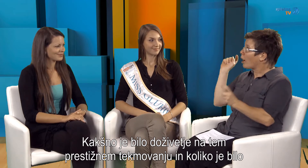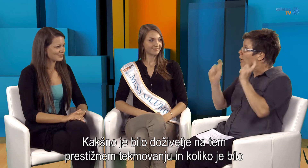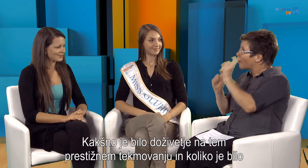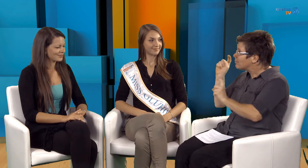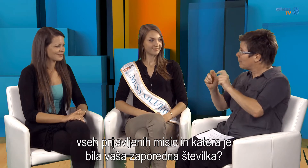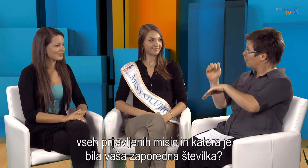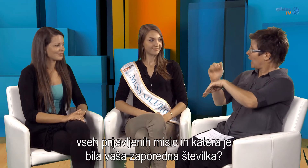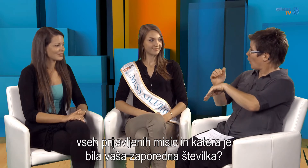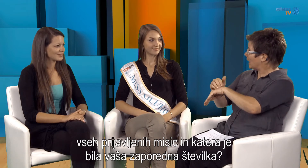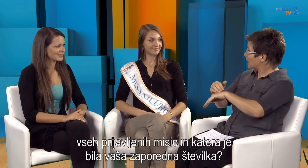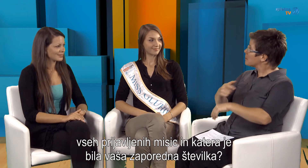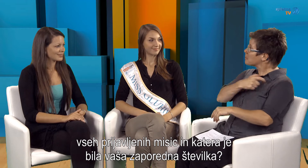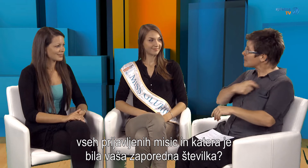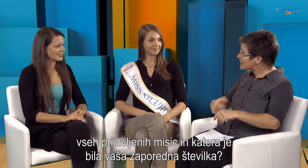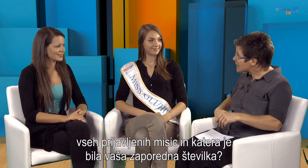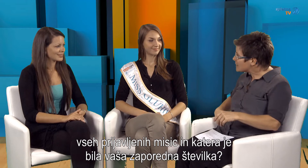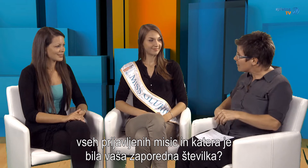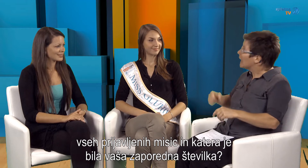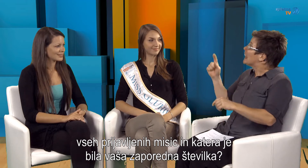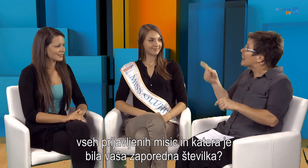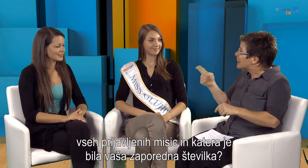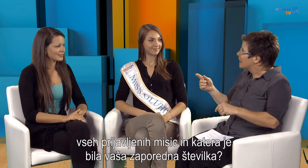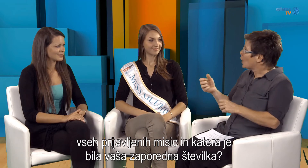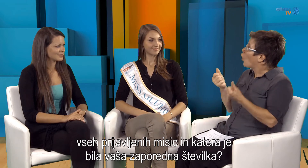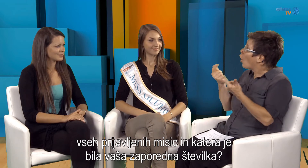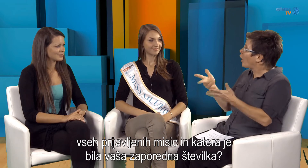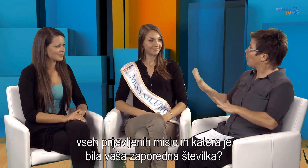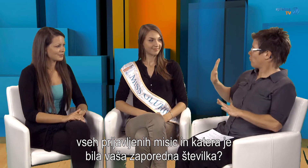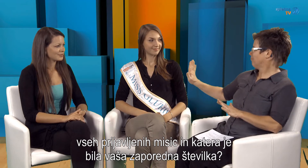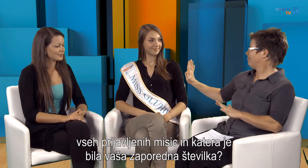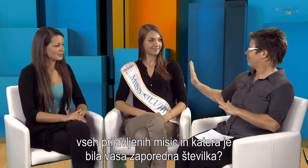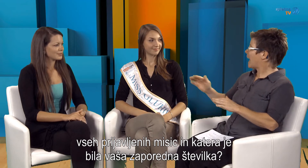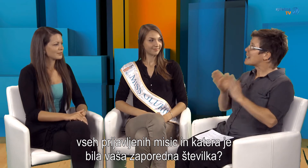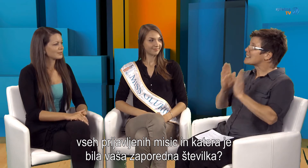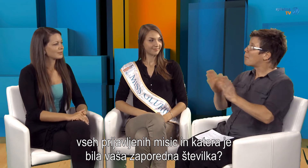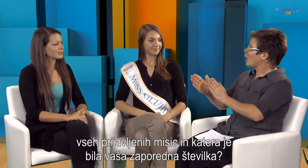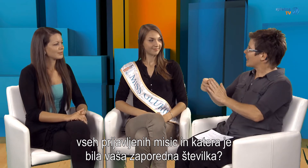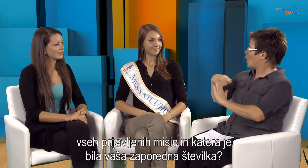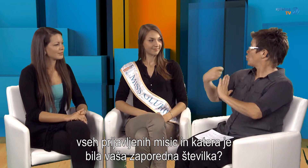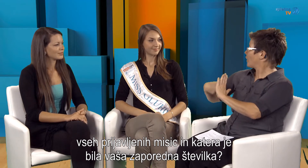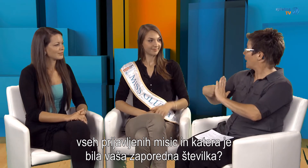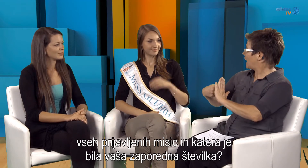pira, prijeladiš, misliš, koliko pira, da pera do temeljka.